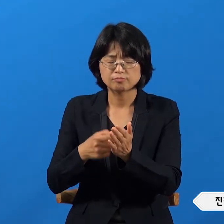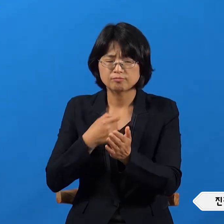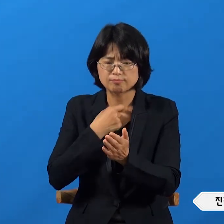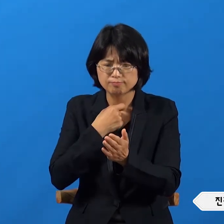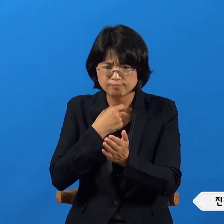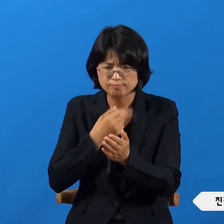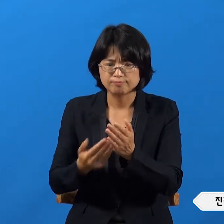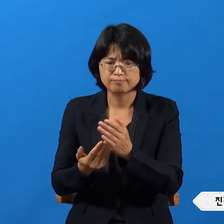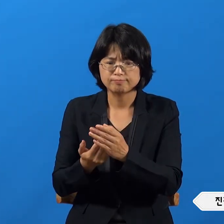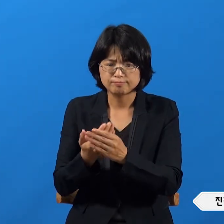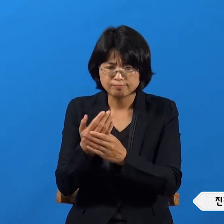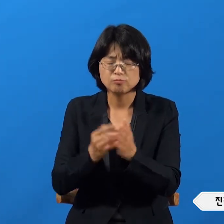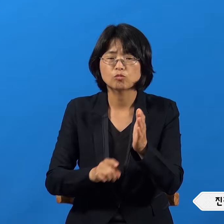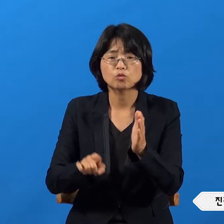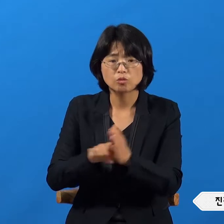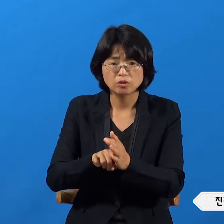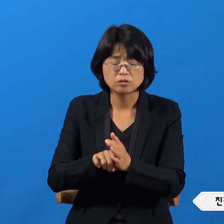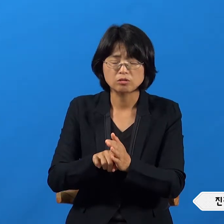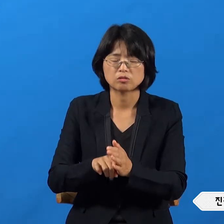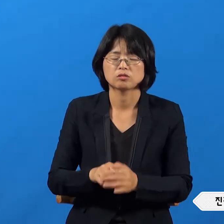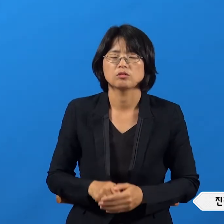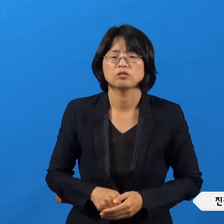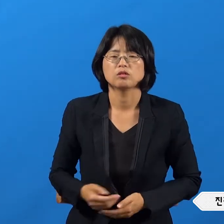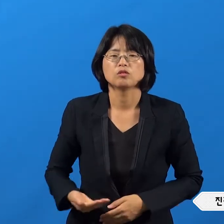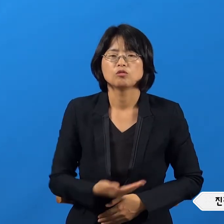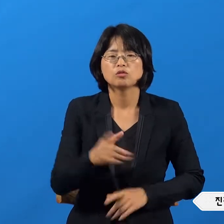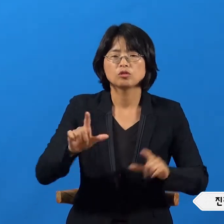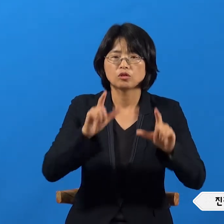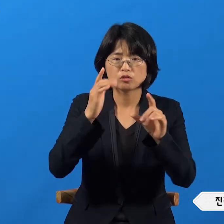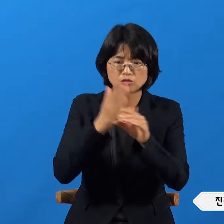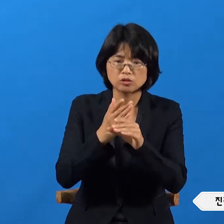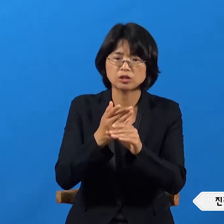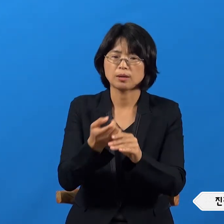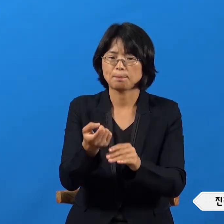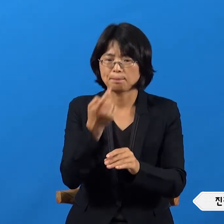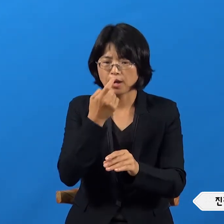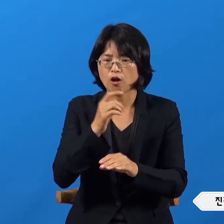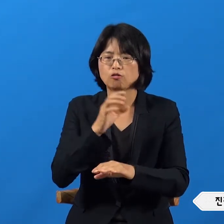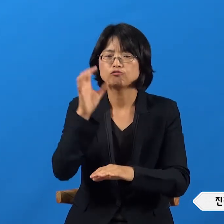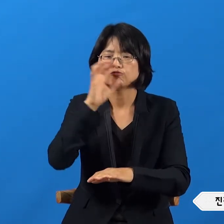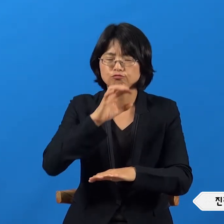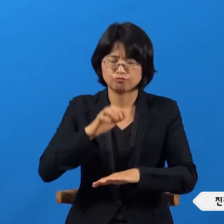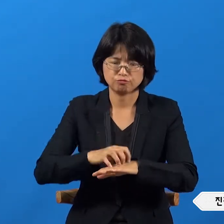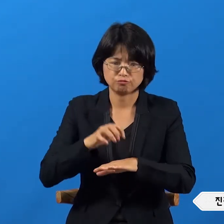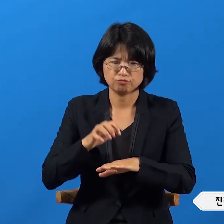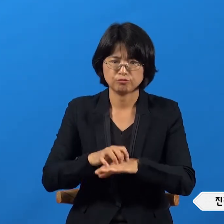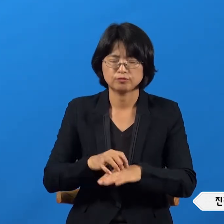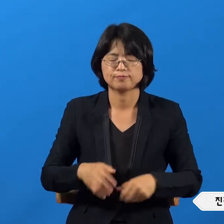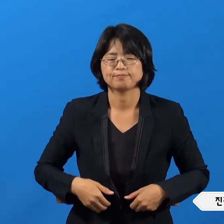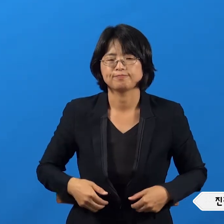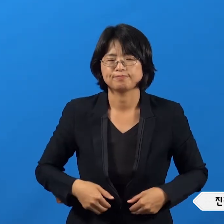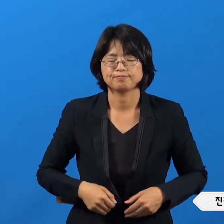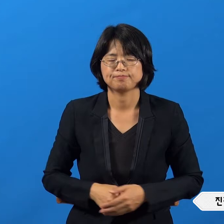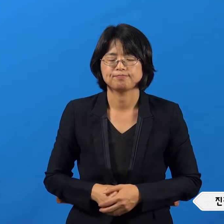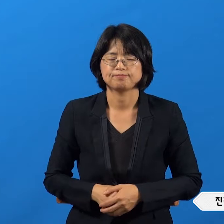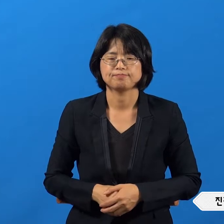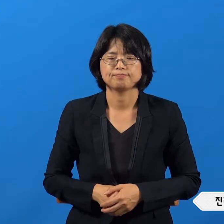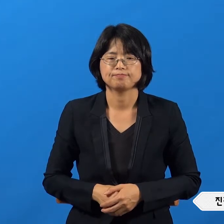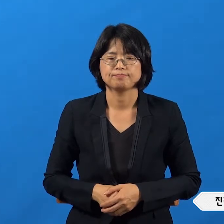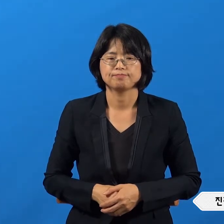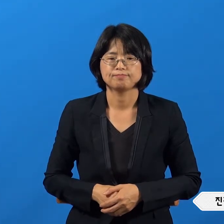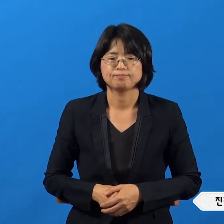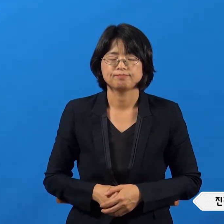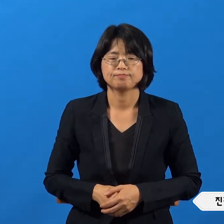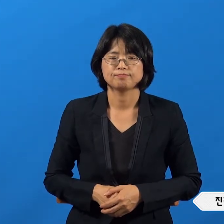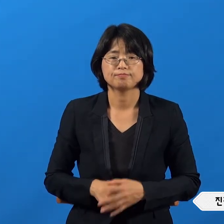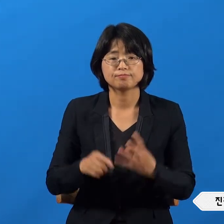가운데 기도를 배우는 훈련이 우리 가운데 필요합니다. 3월 첫째 주에 저희 교회 중보기도